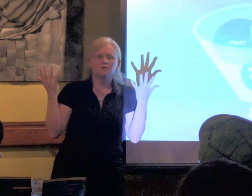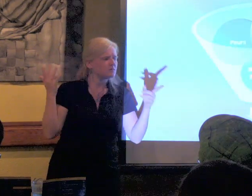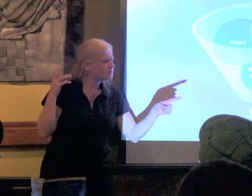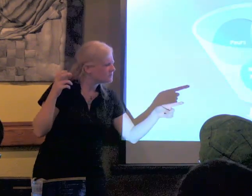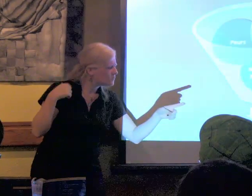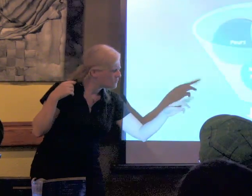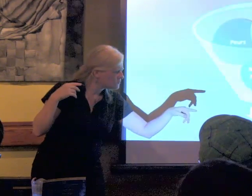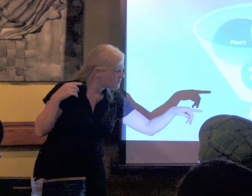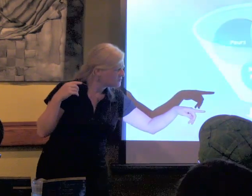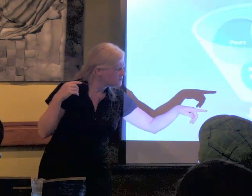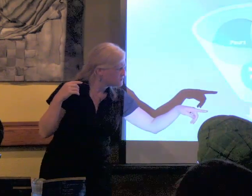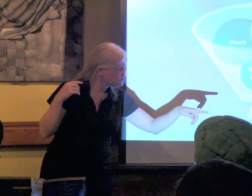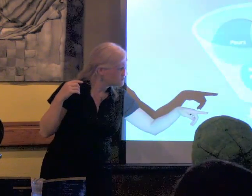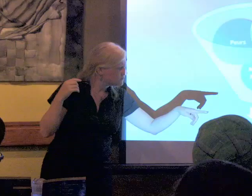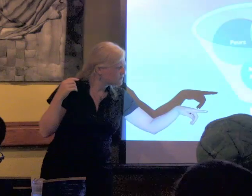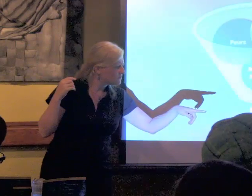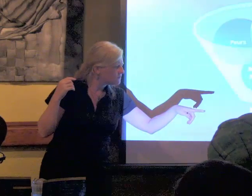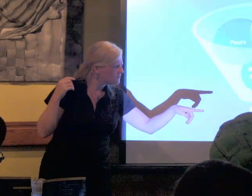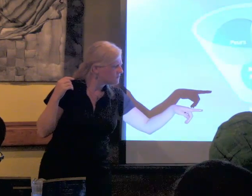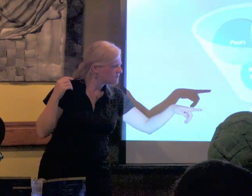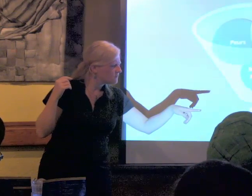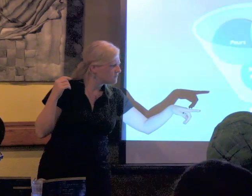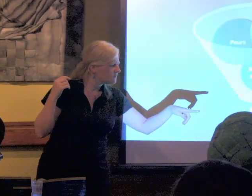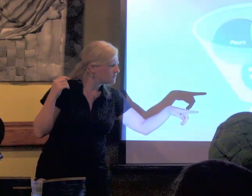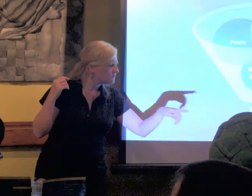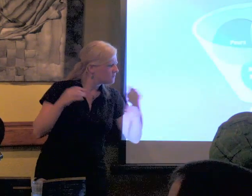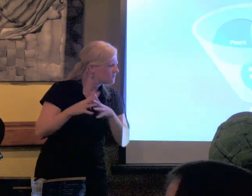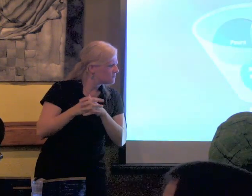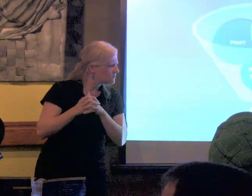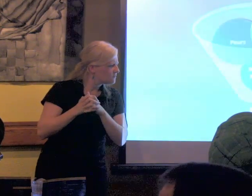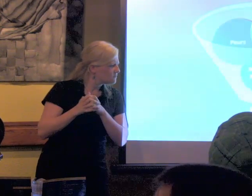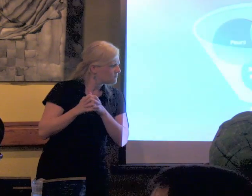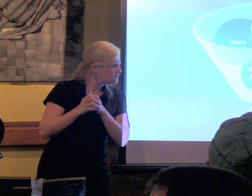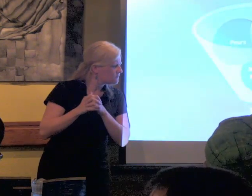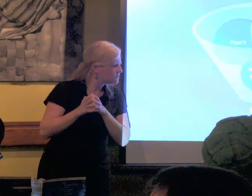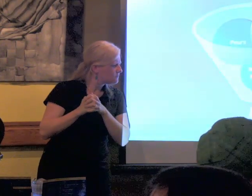qui voient une personne sourde arriver.